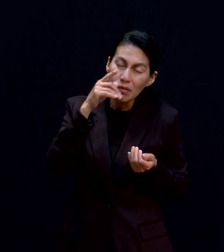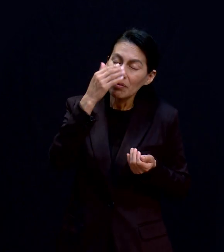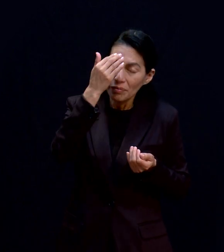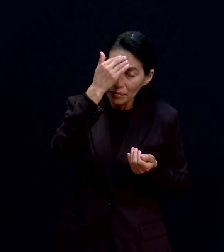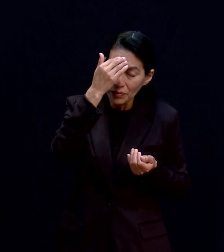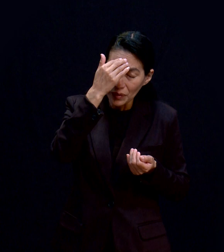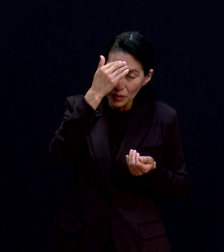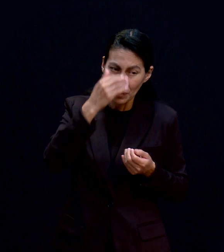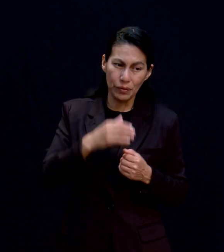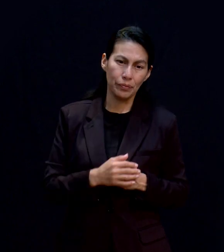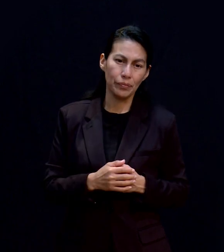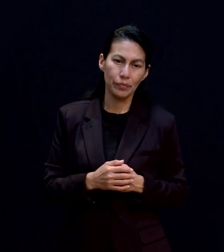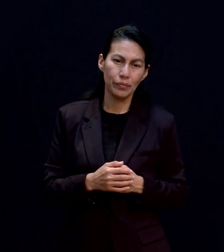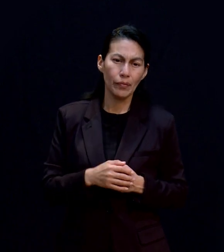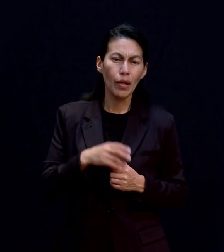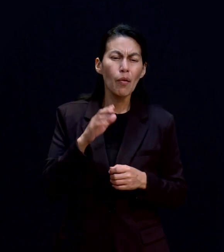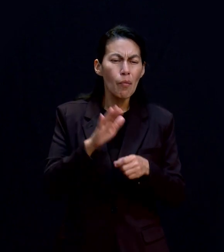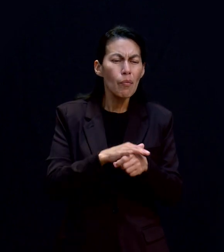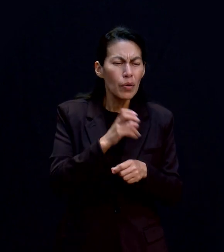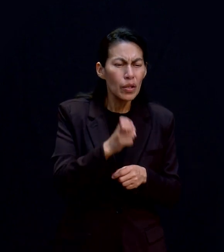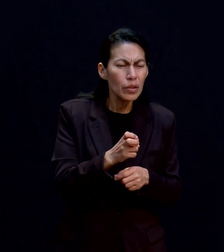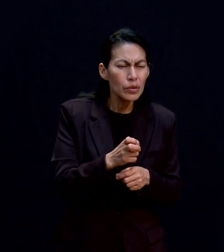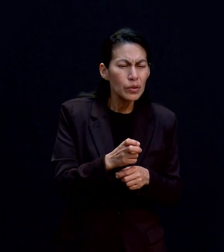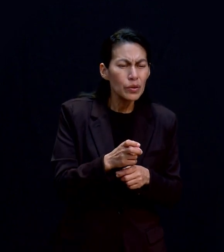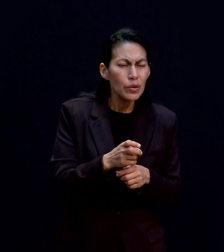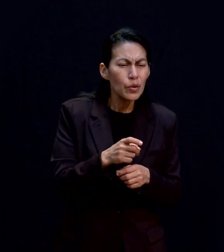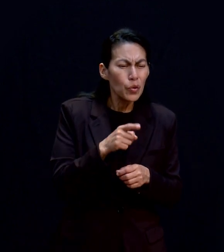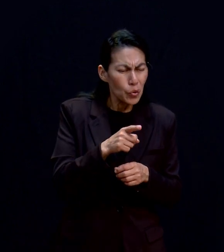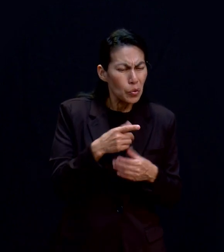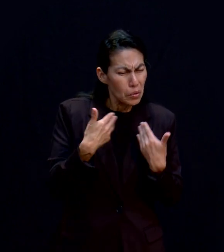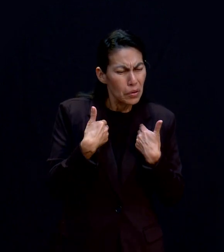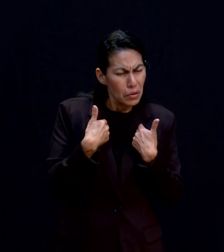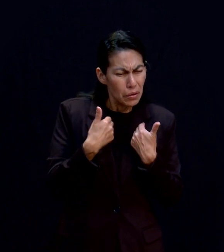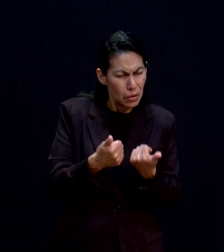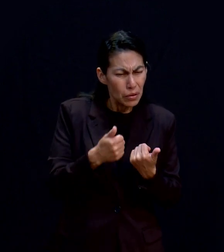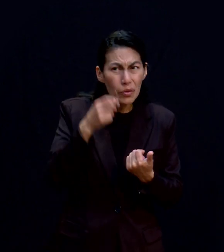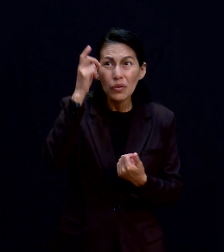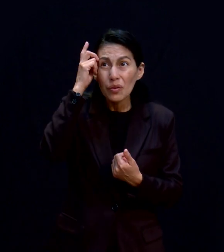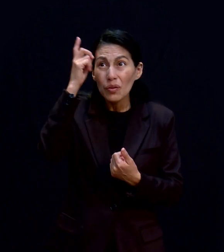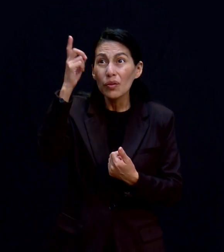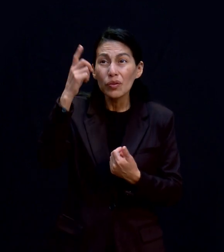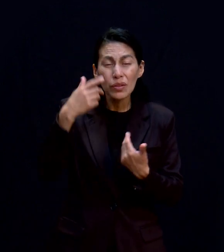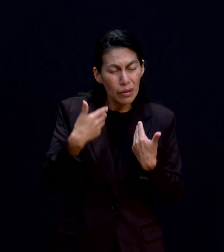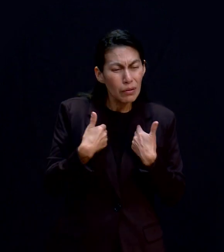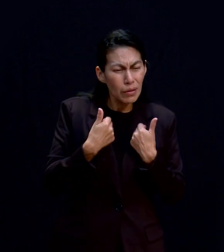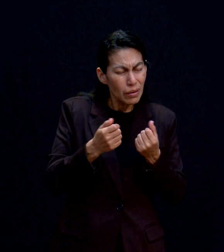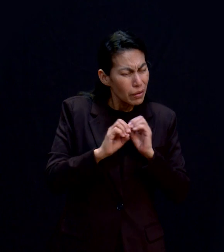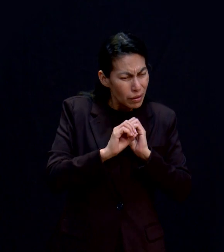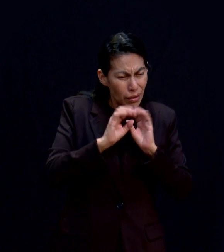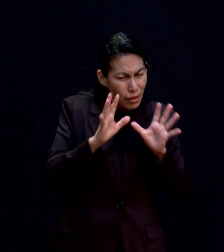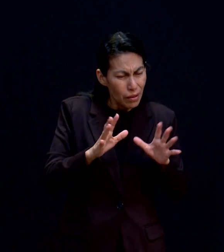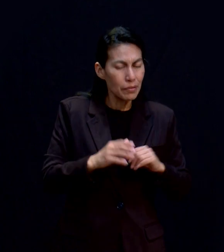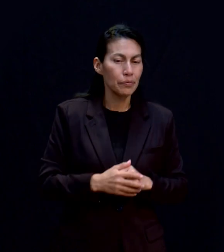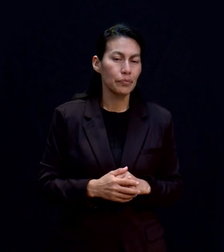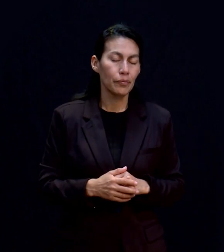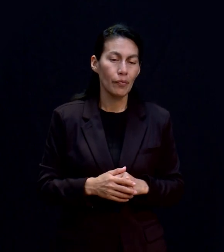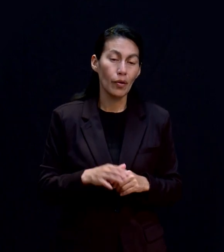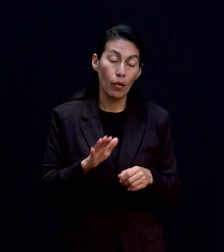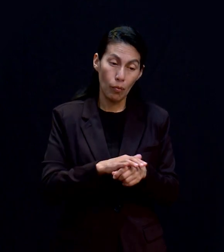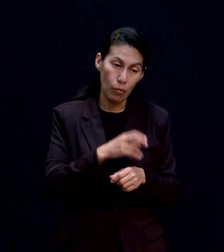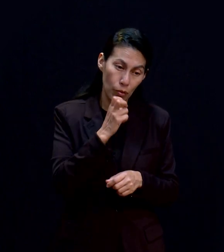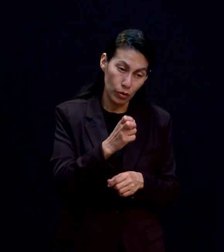garantiza que que seas bien comprendido por eso se requiere mucha sinceridad transparencia